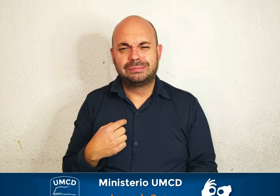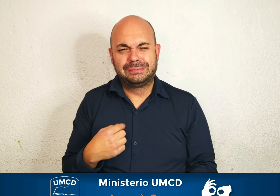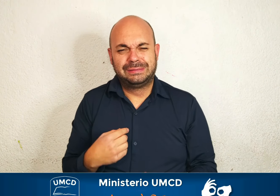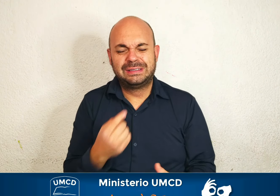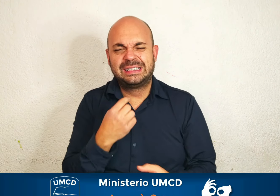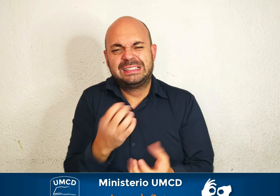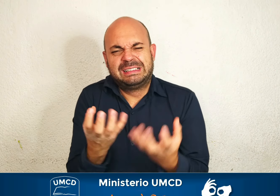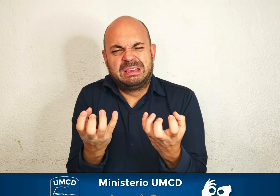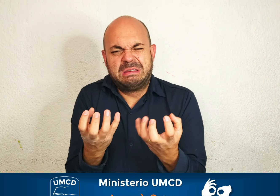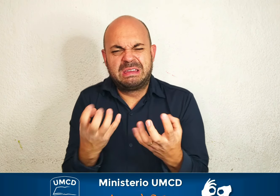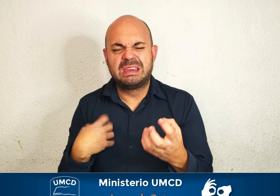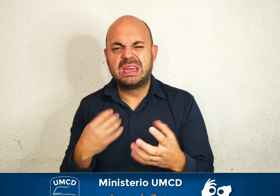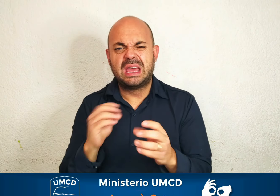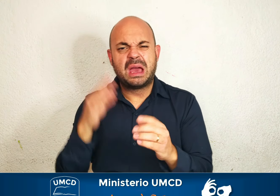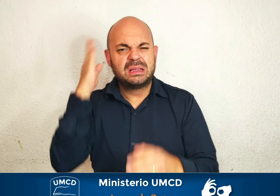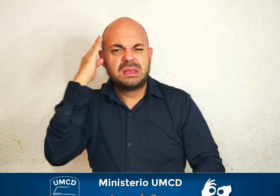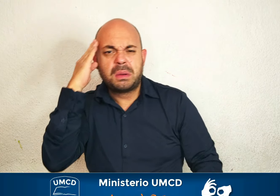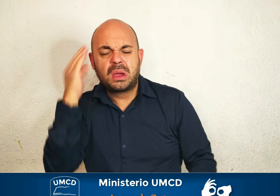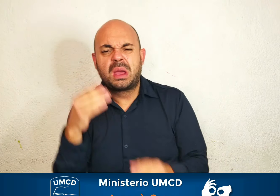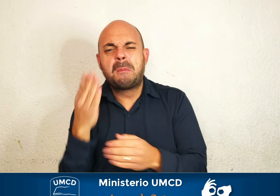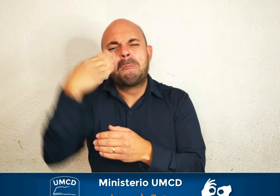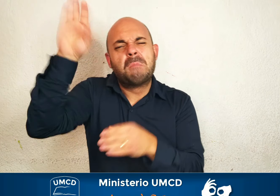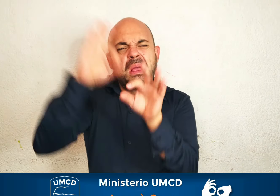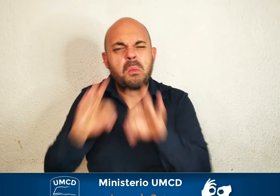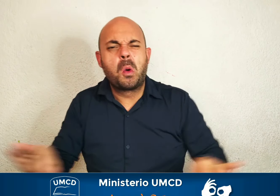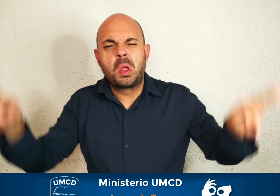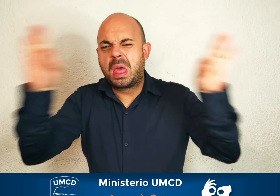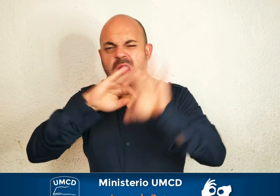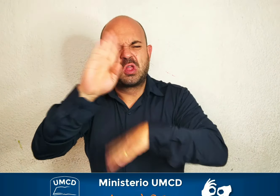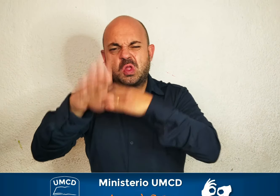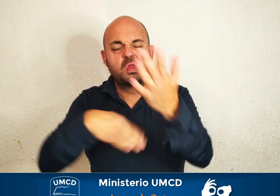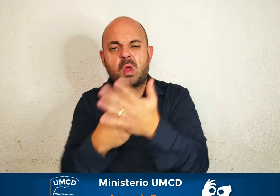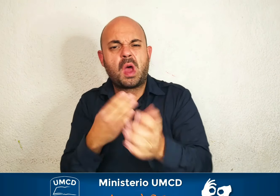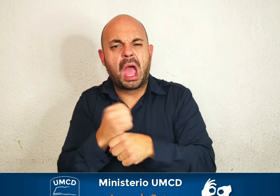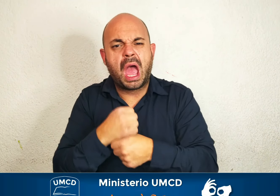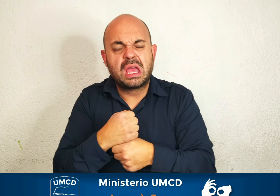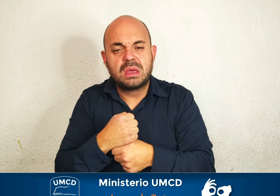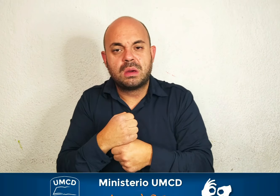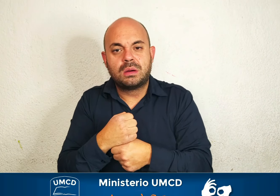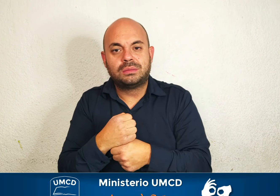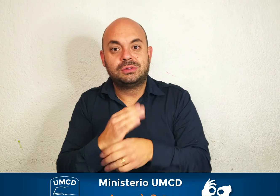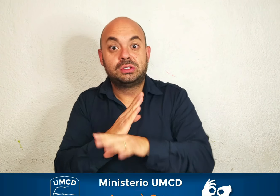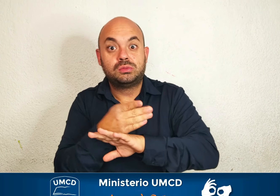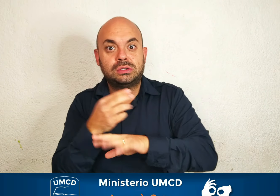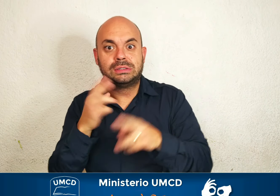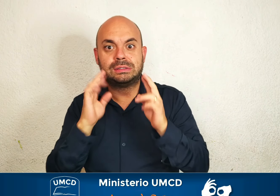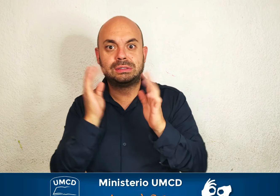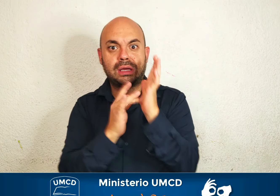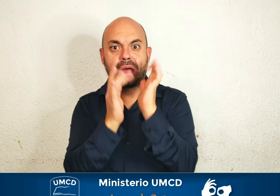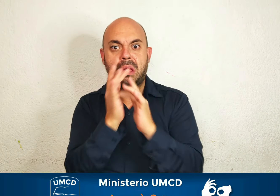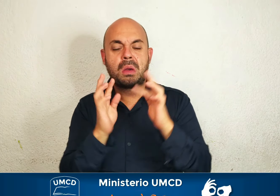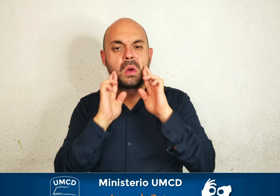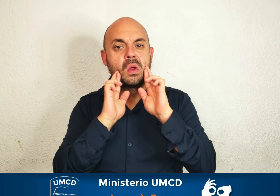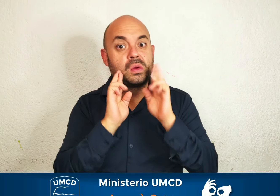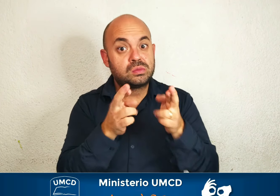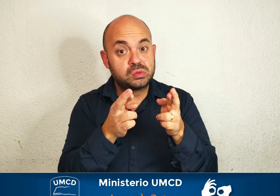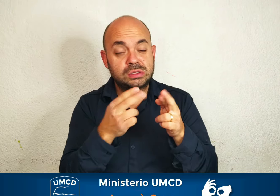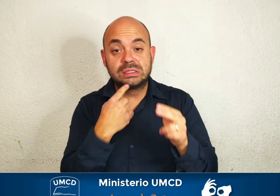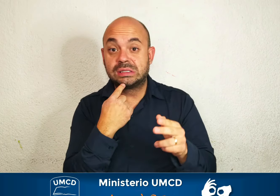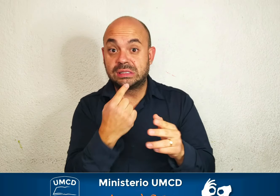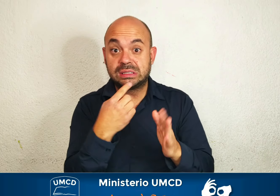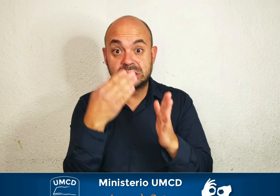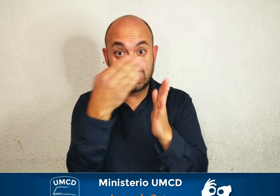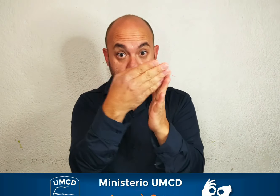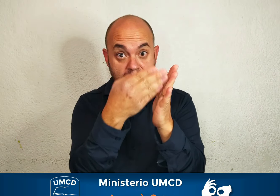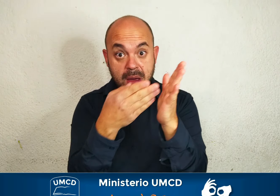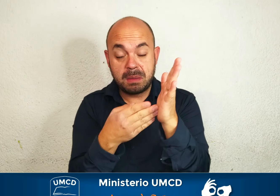saber? ¿Qué es lo más importante sobre todas las cosas? El Señor Jesucristo le responde utilizando dos pasajes, uno